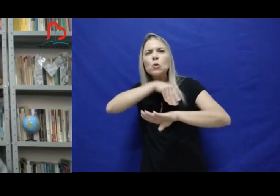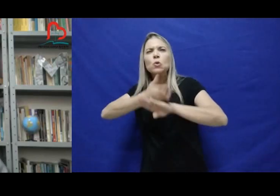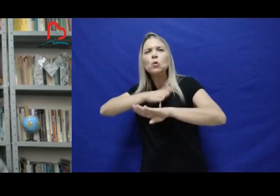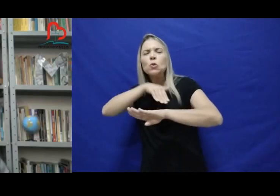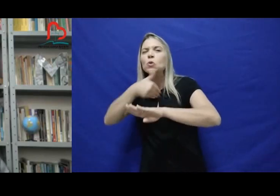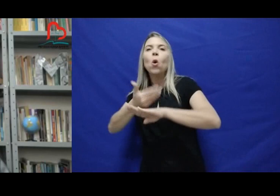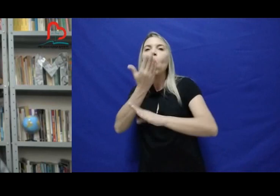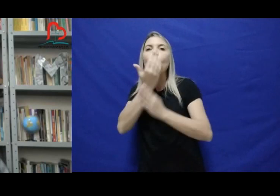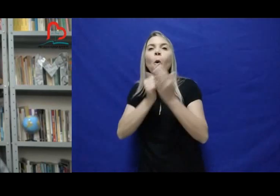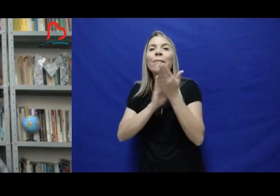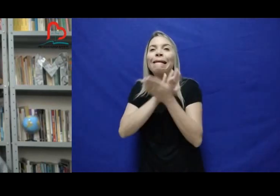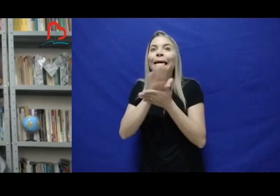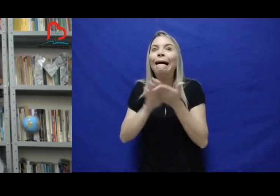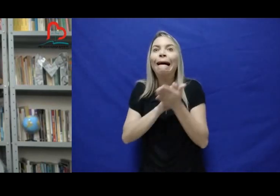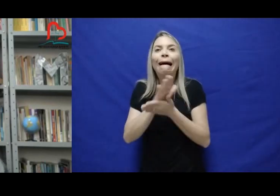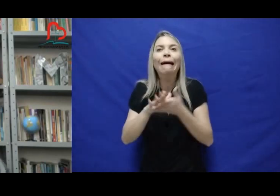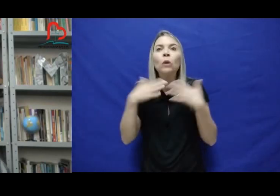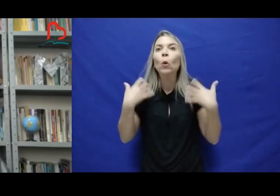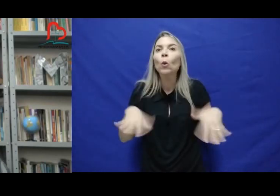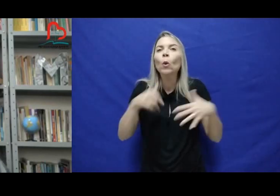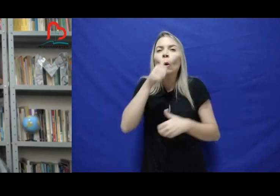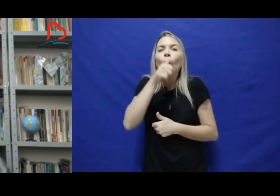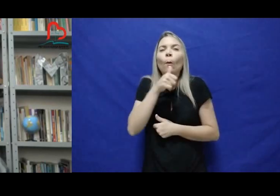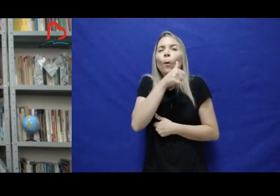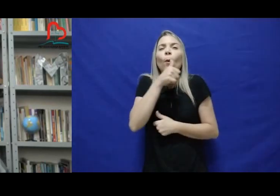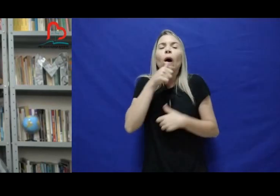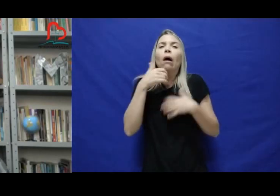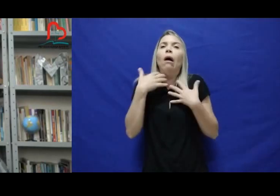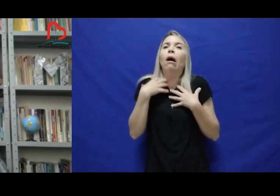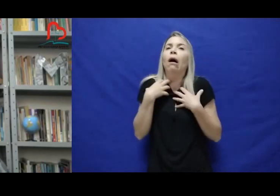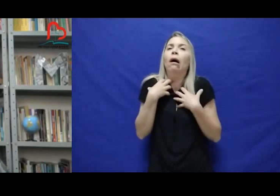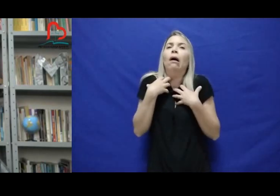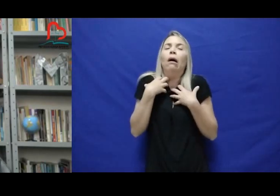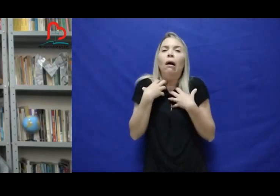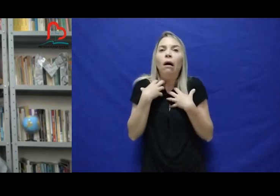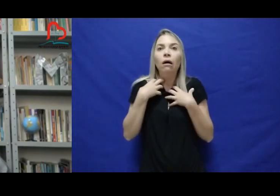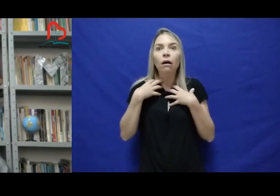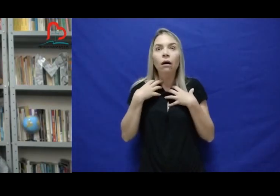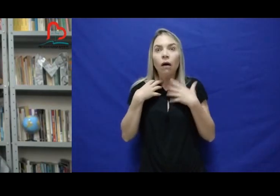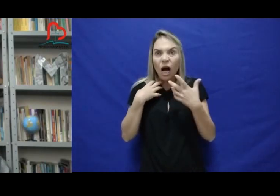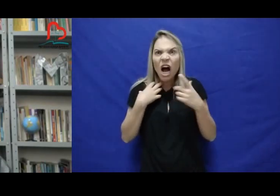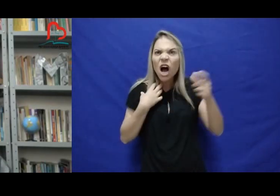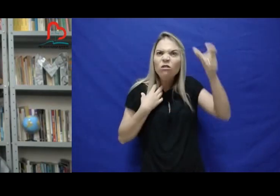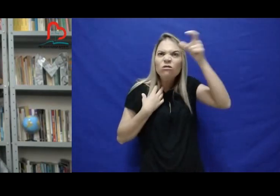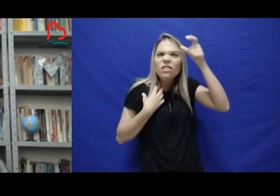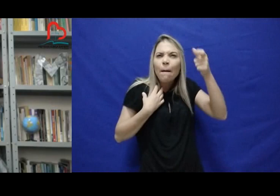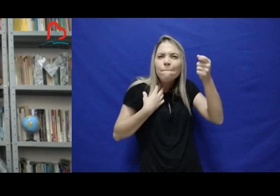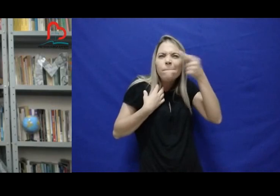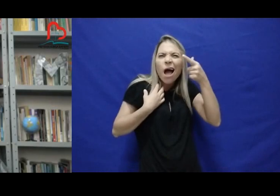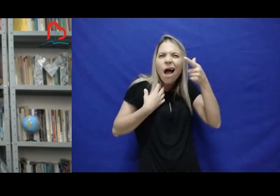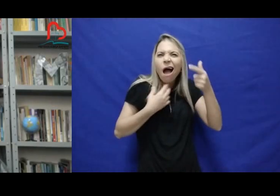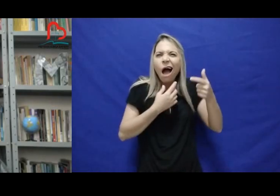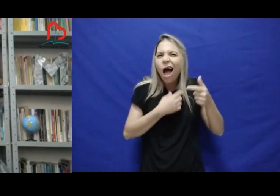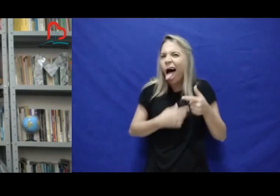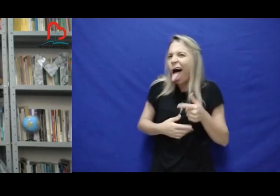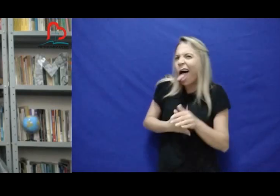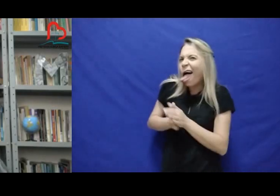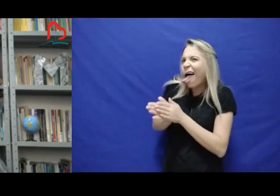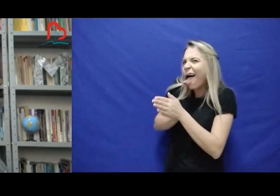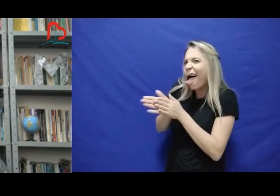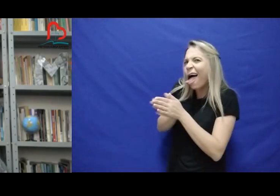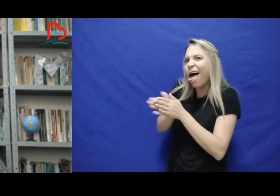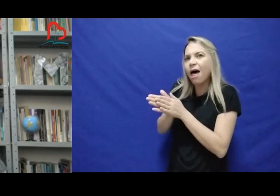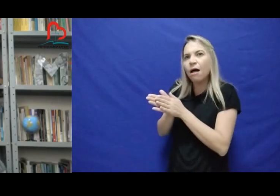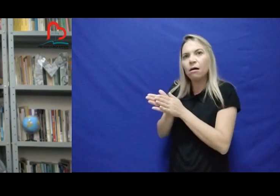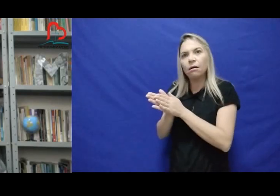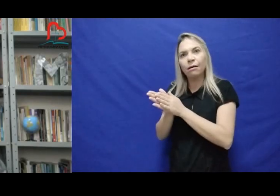que nós não tenhamos. Do que Jesus se valeu? Do seu Espírito, que habita todo crente, e da palavra de Deus. Ele